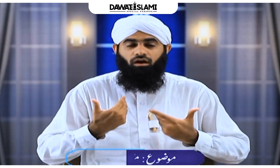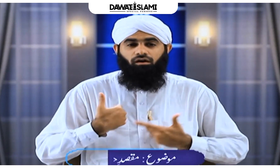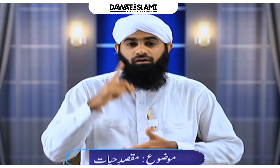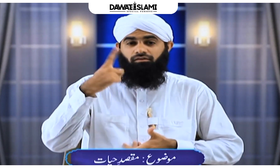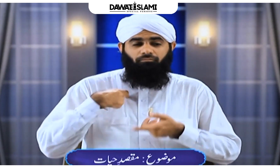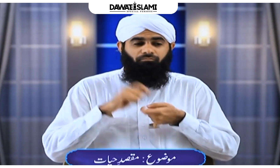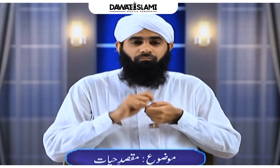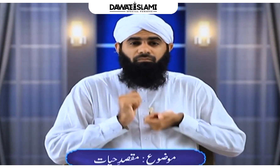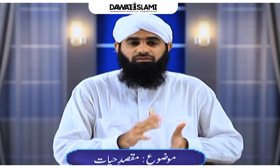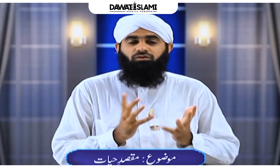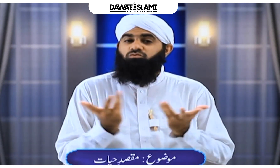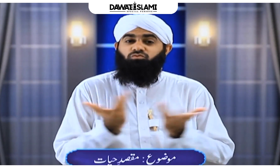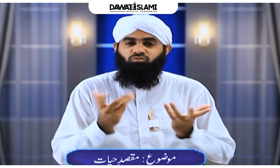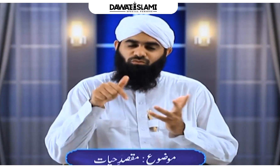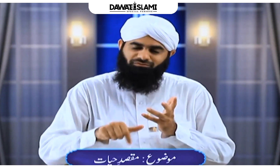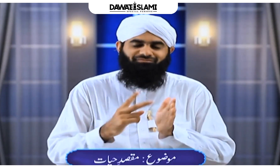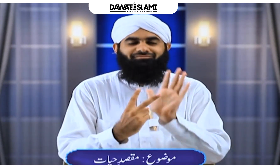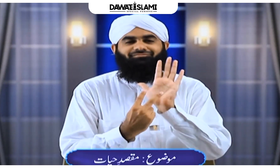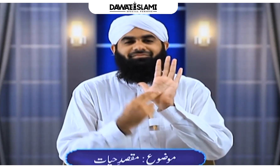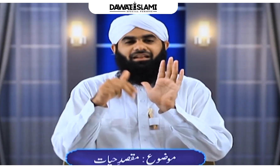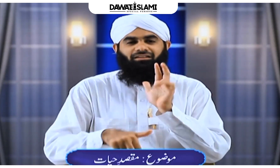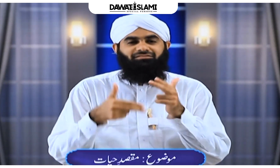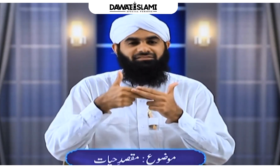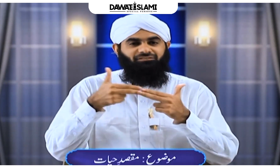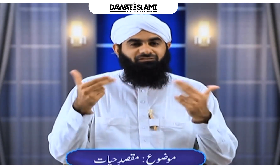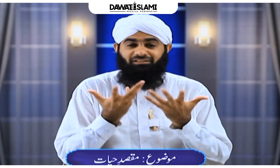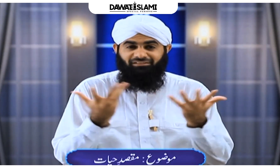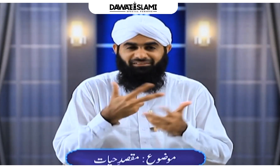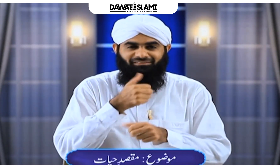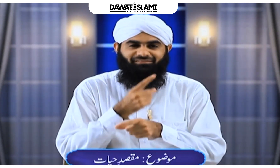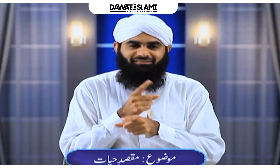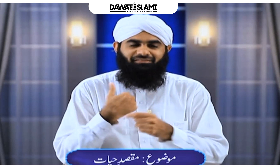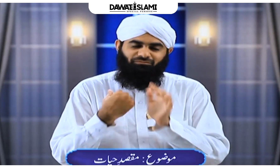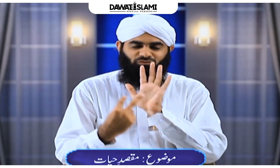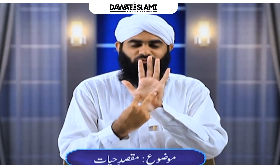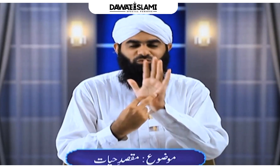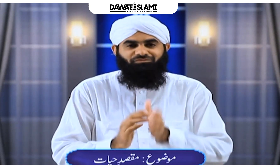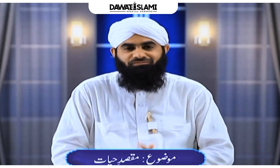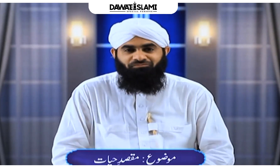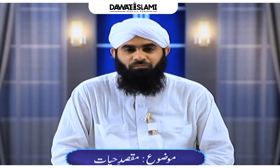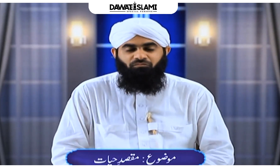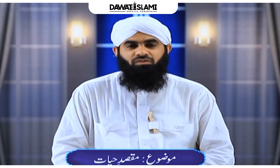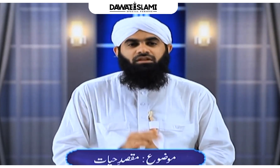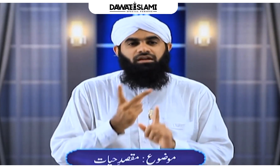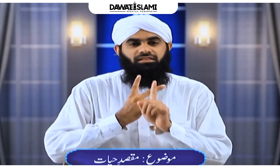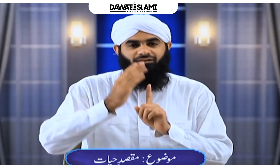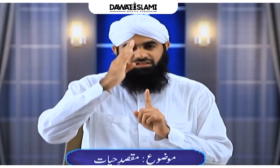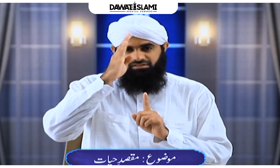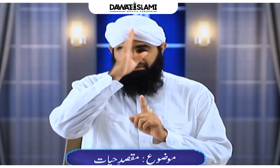حیات۔ آئیے دیکھتے ہیں کہ ہمیں آج کے موضوع میں کیا سیکھنے کو ملتا ہے۔ دعوت اسلامی کے امیر مولانا